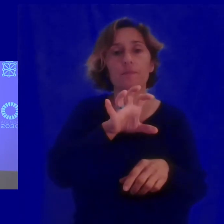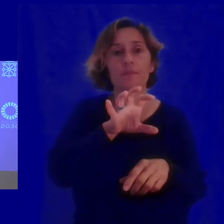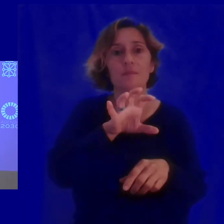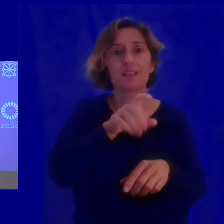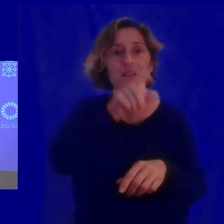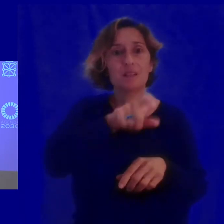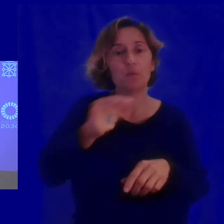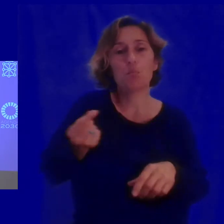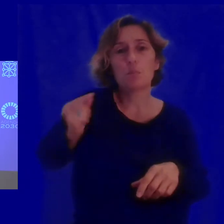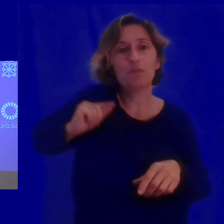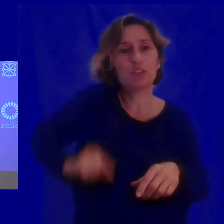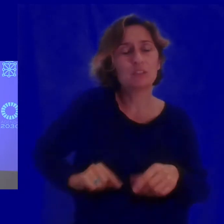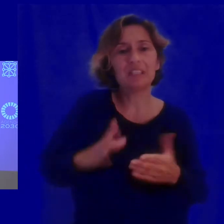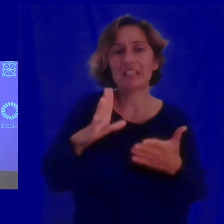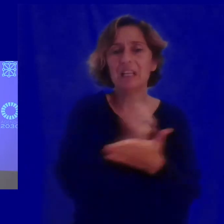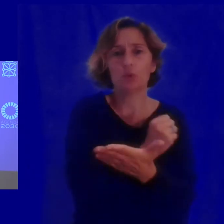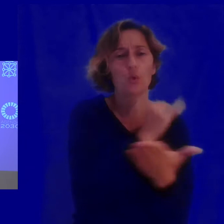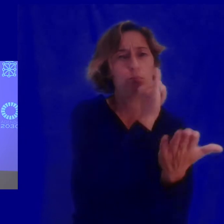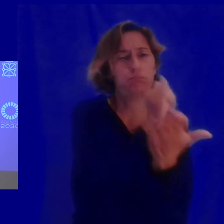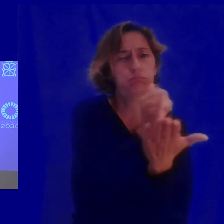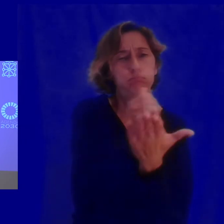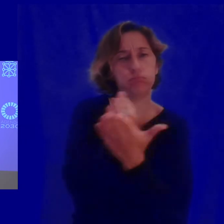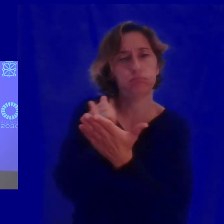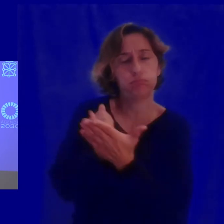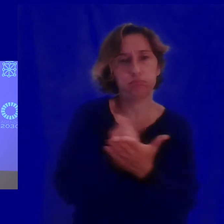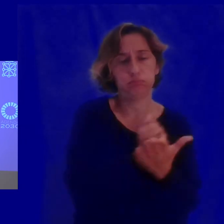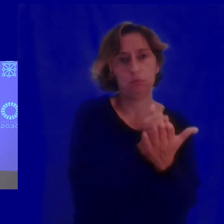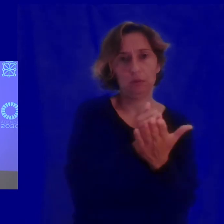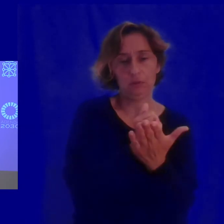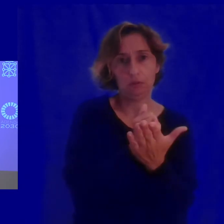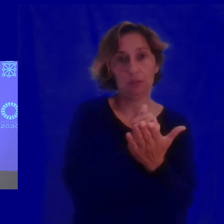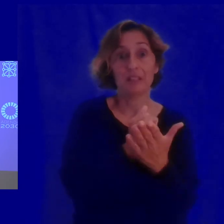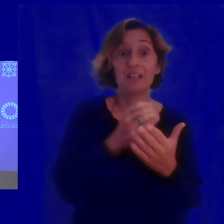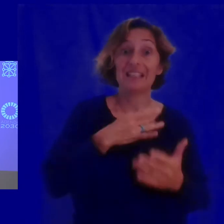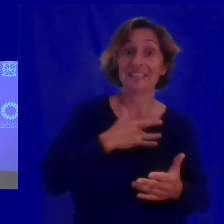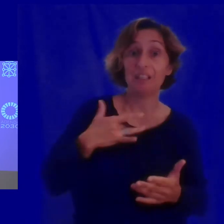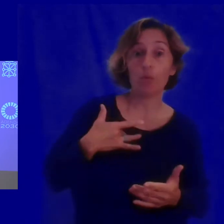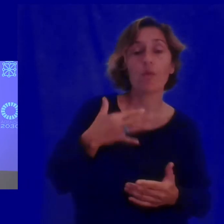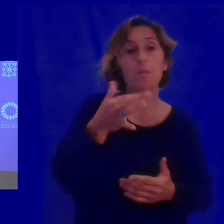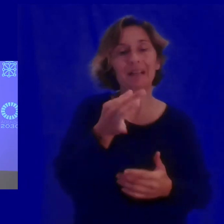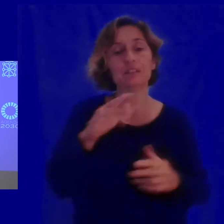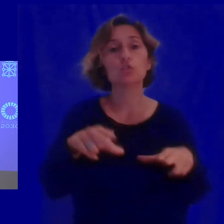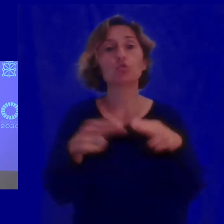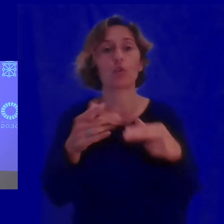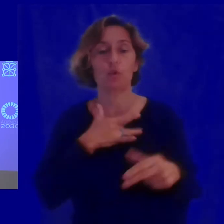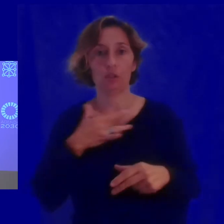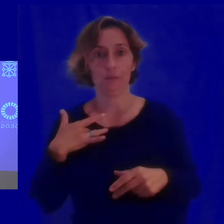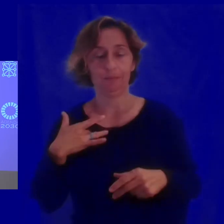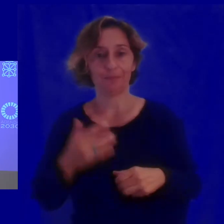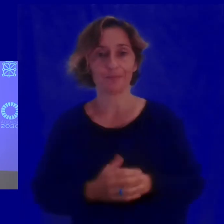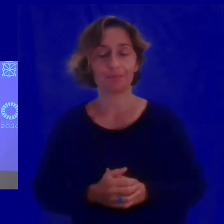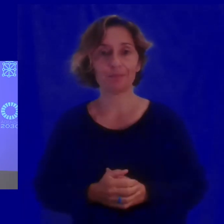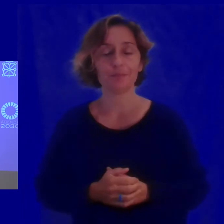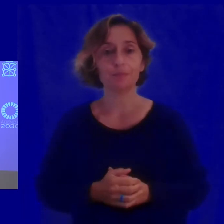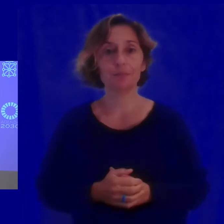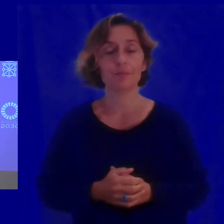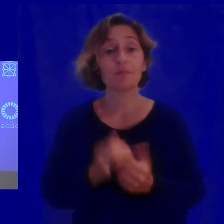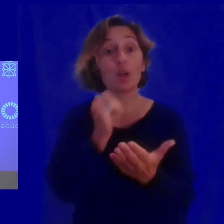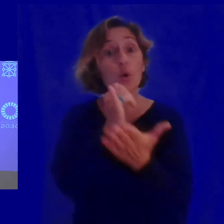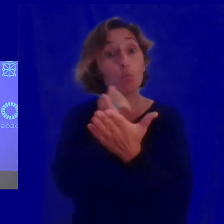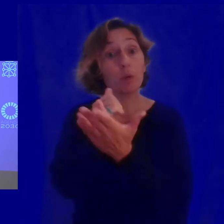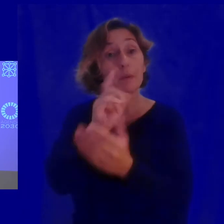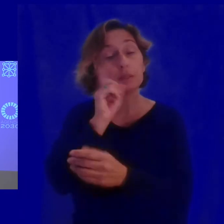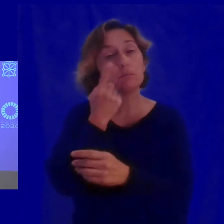sus profesionales del sistema sanitario y sociosanitario. También recordar que a nivel de pruebas